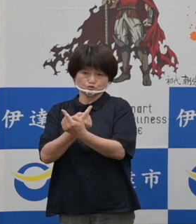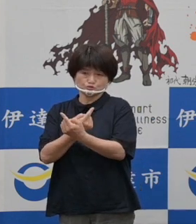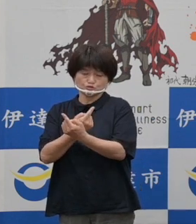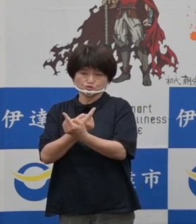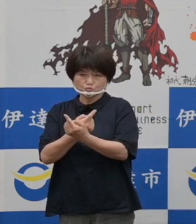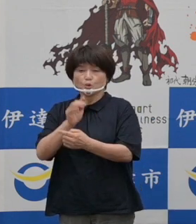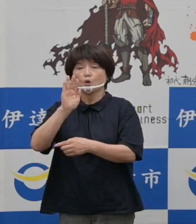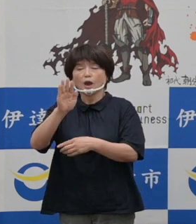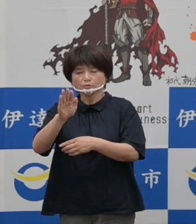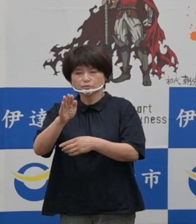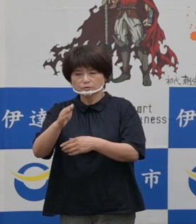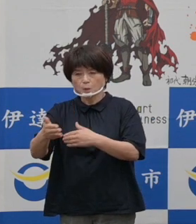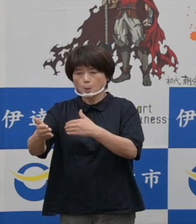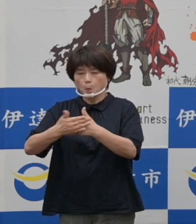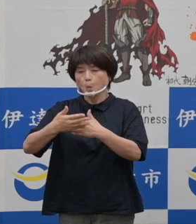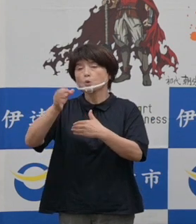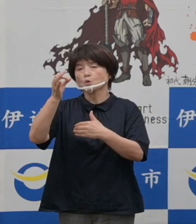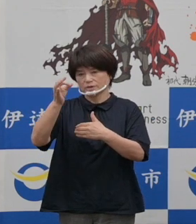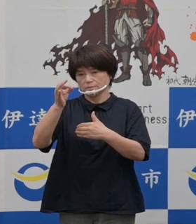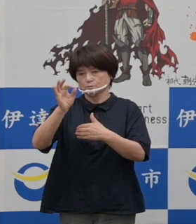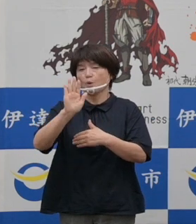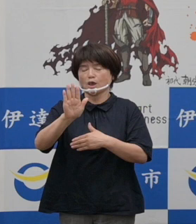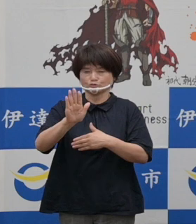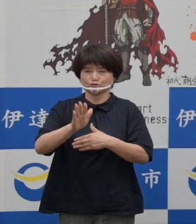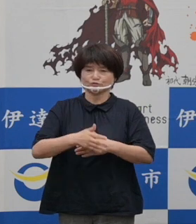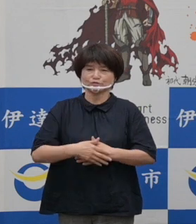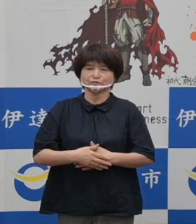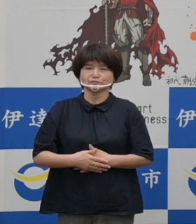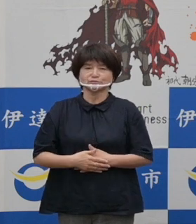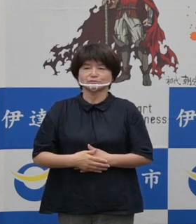ので、それ分の補助金、記載等が入っています。